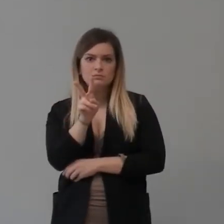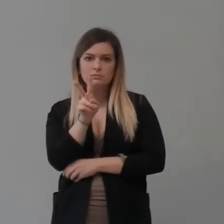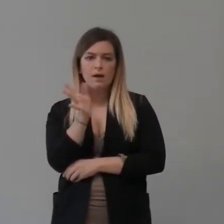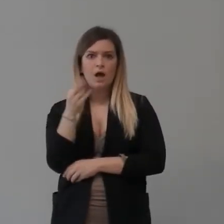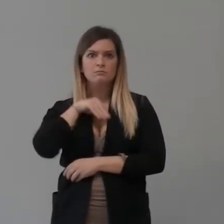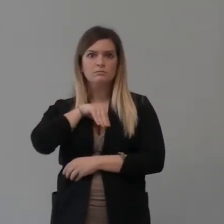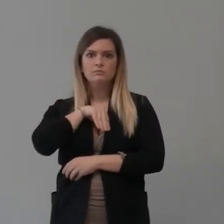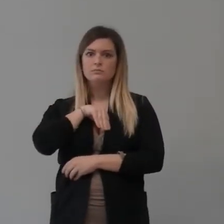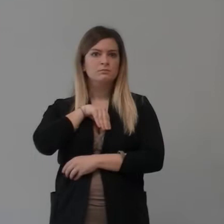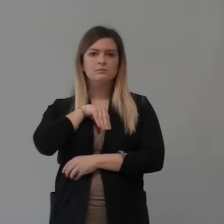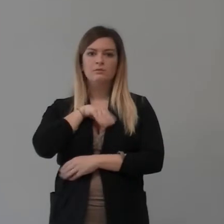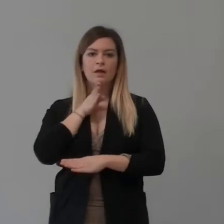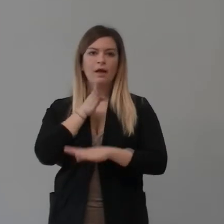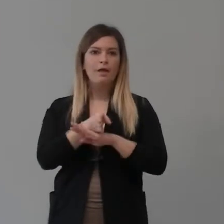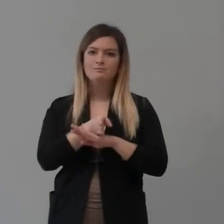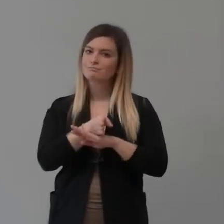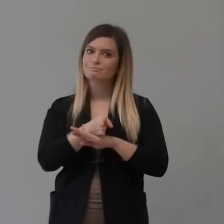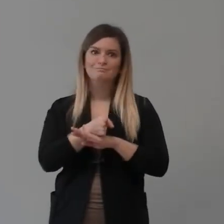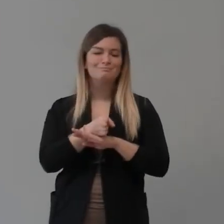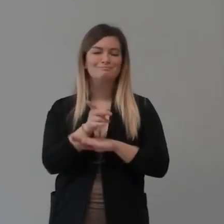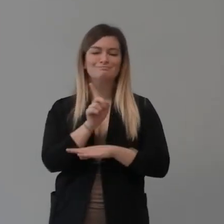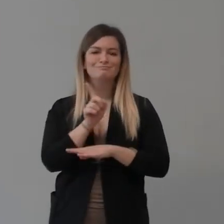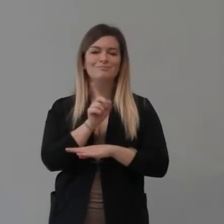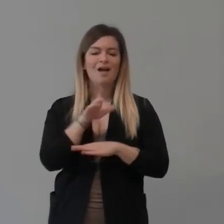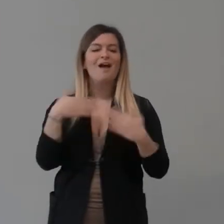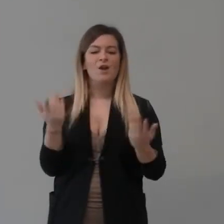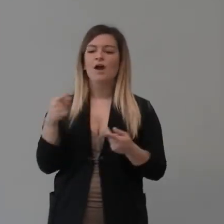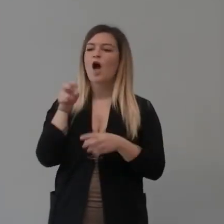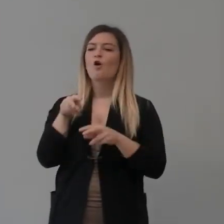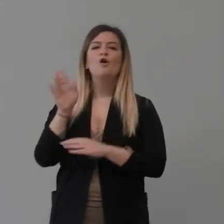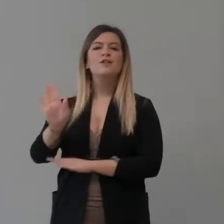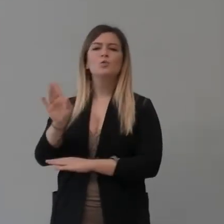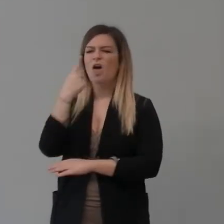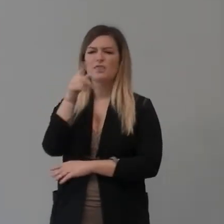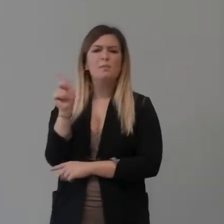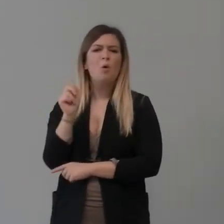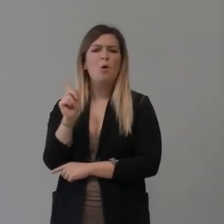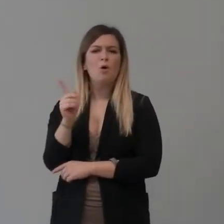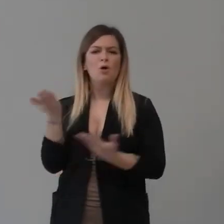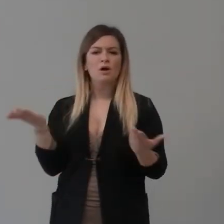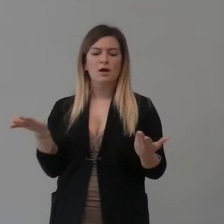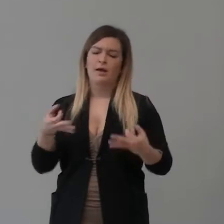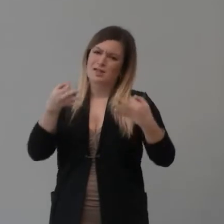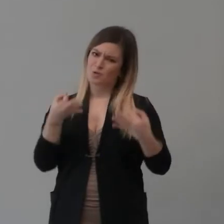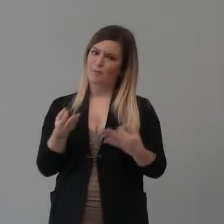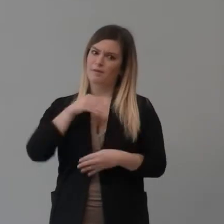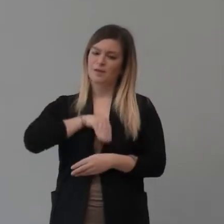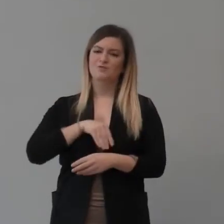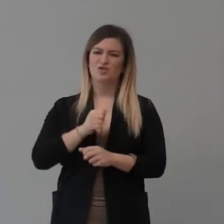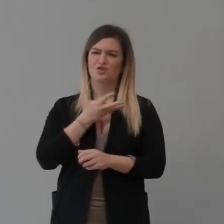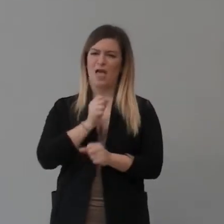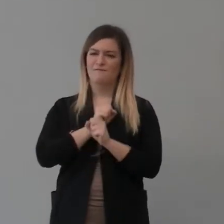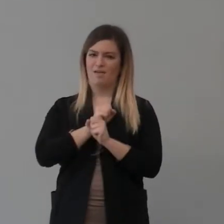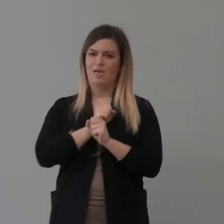ma non entra. Che tipo di corsa era la sua? C'era sicuramente più fede della corsa di